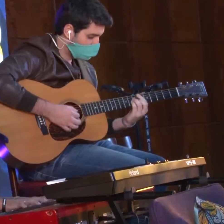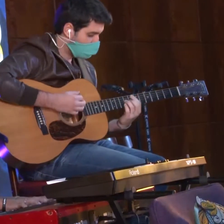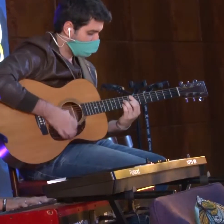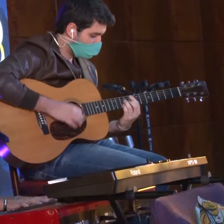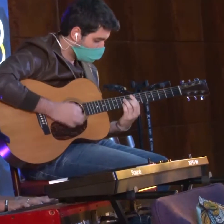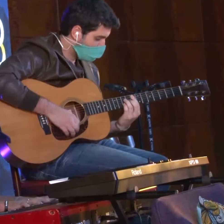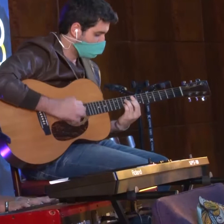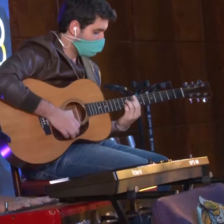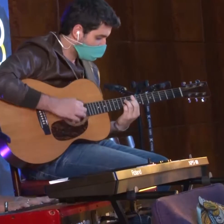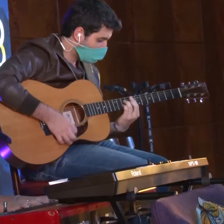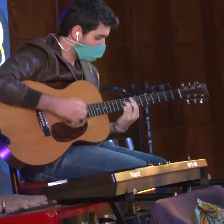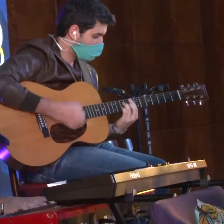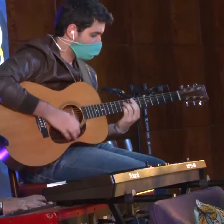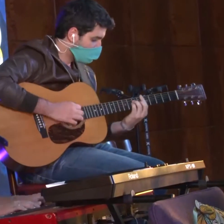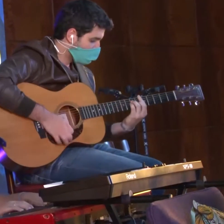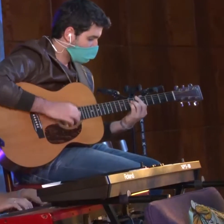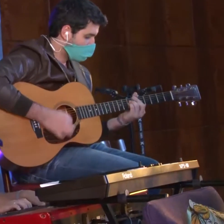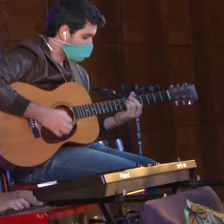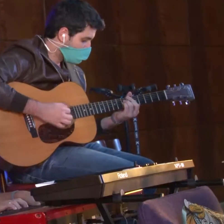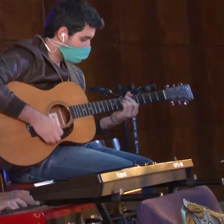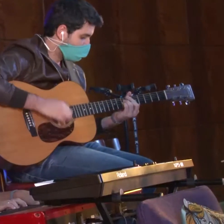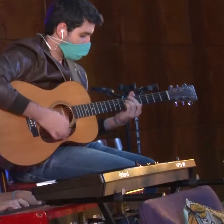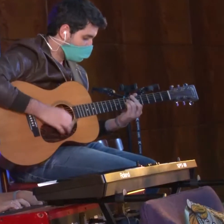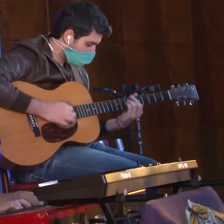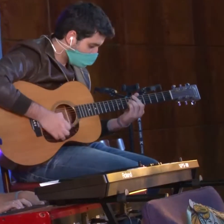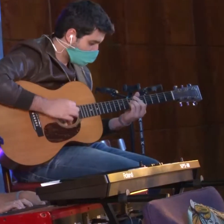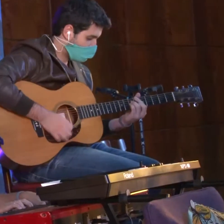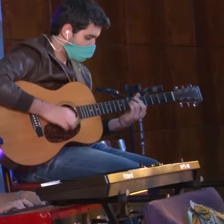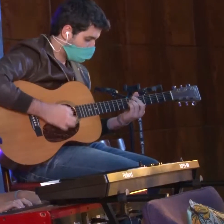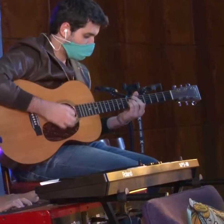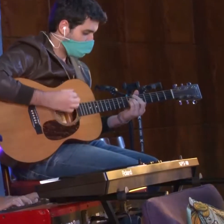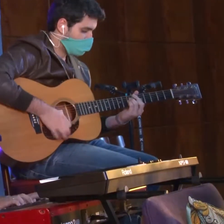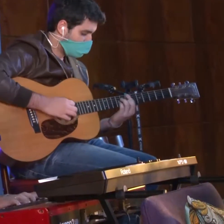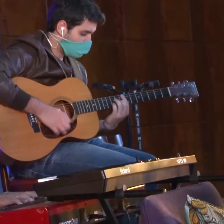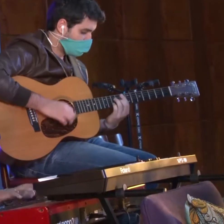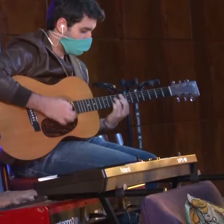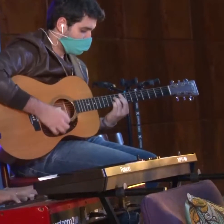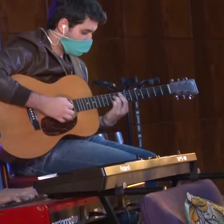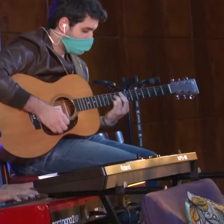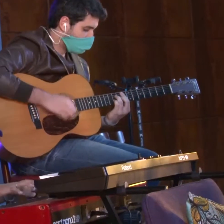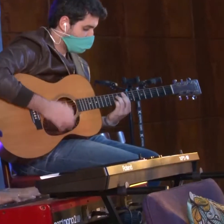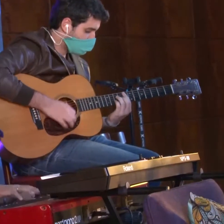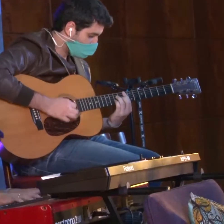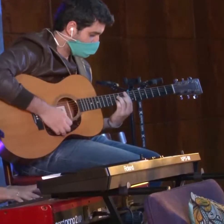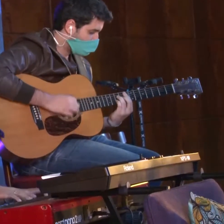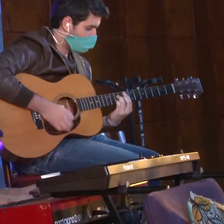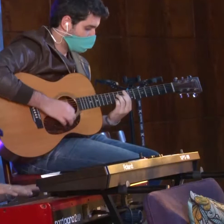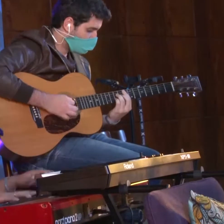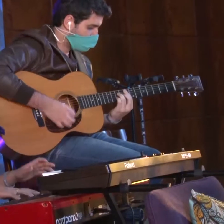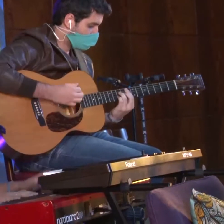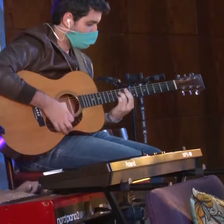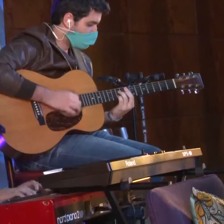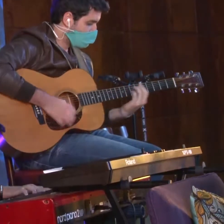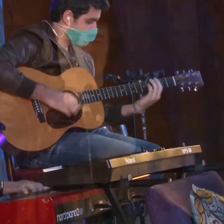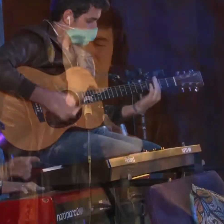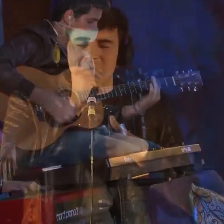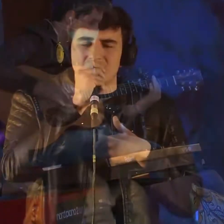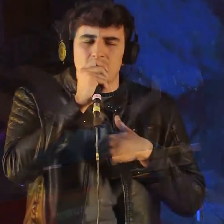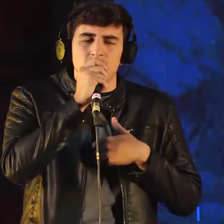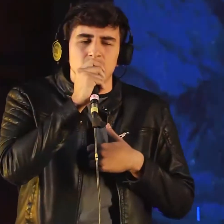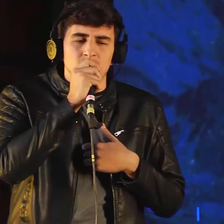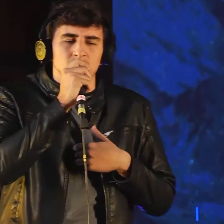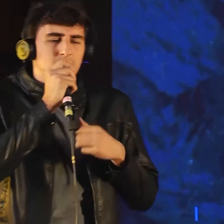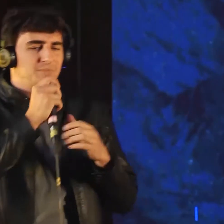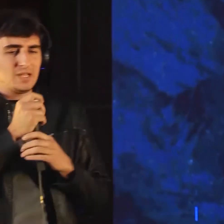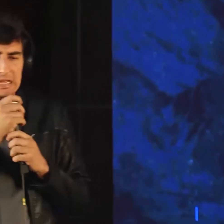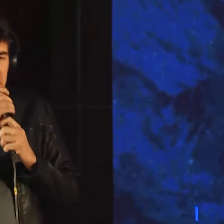Levou minhas dores todas, mágoas me entreguei, ele tem o firme abrigo em